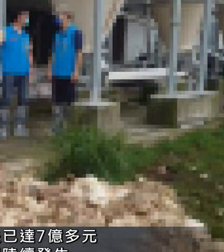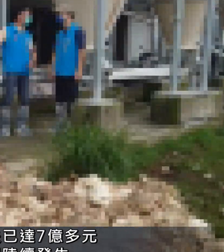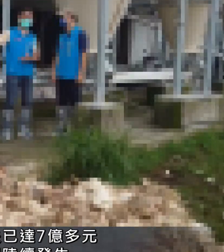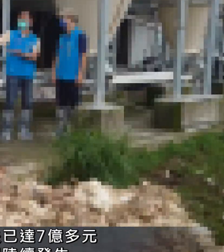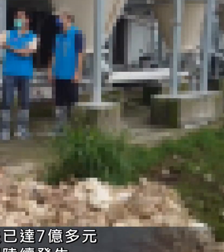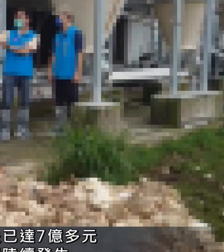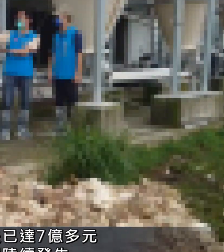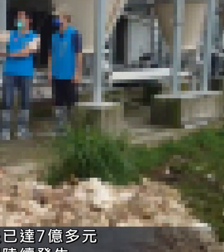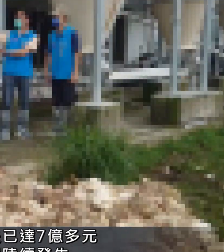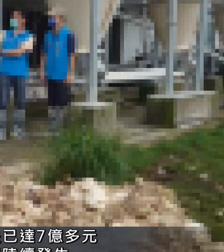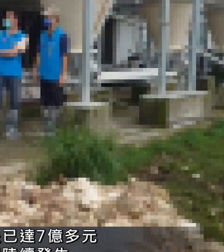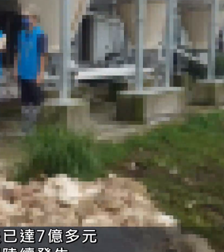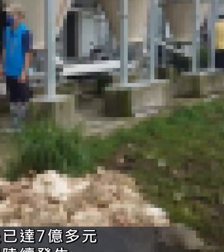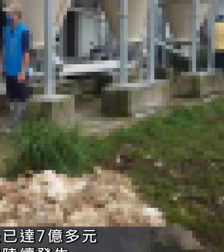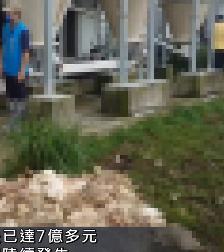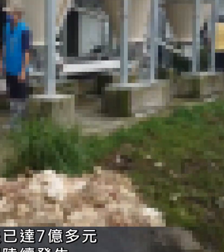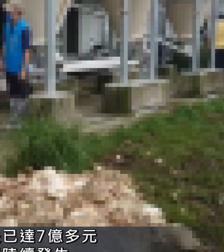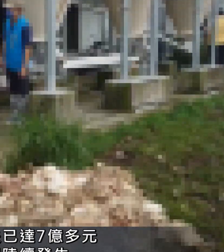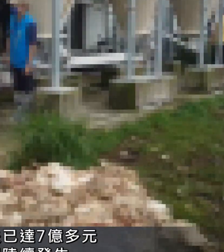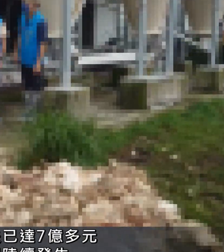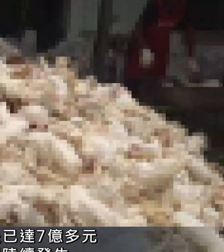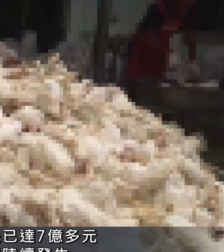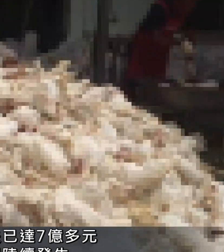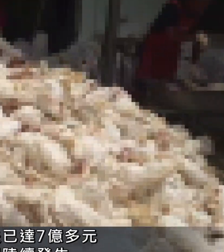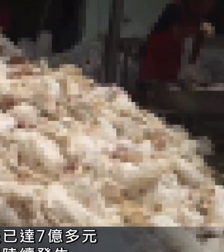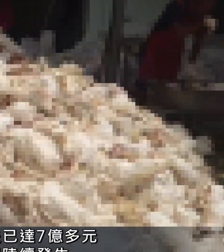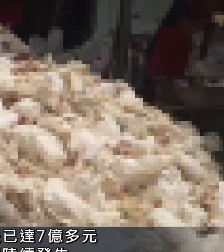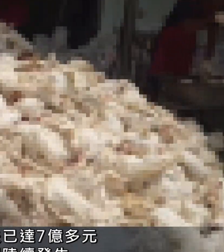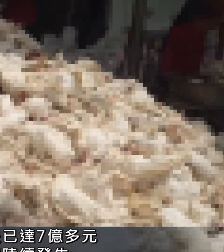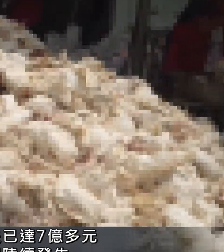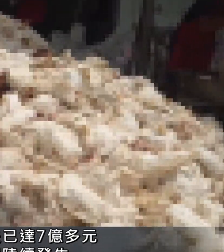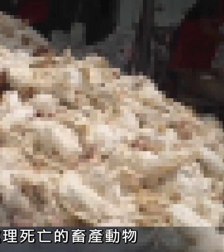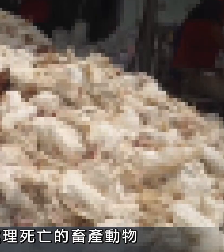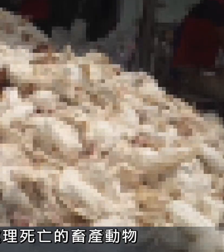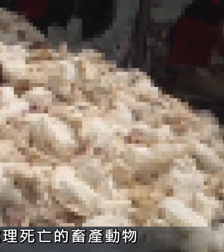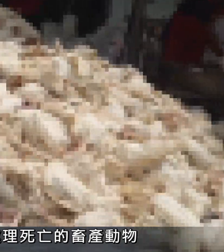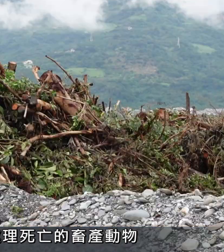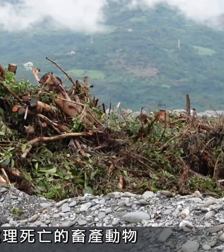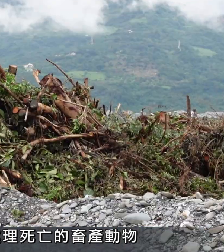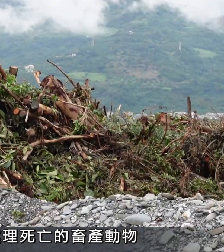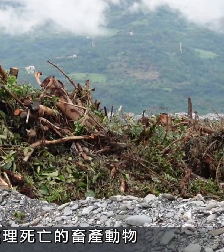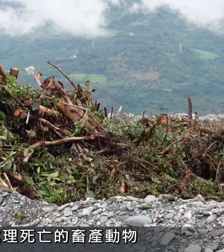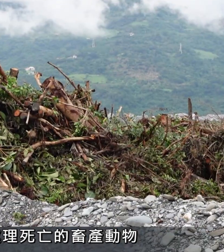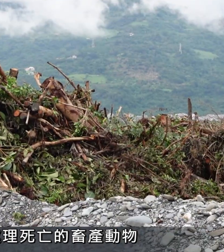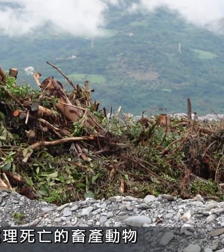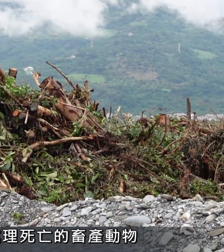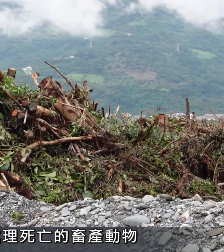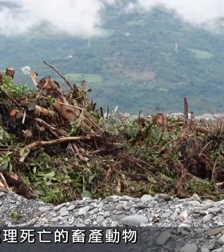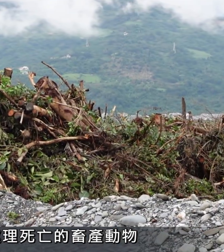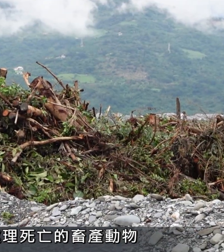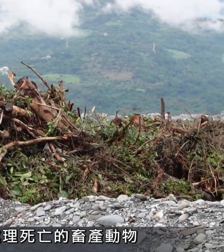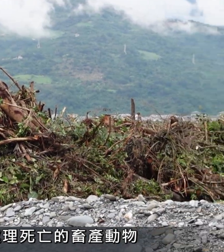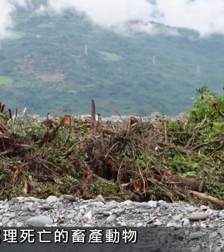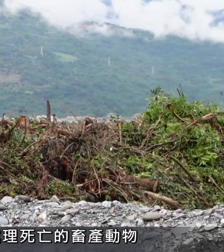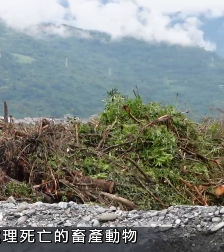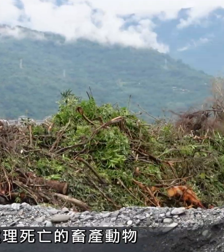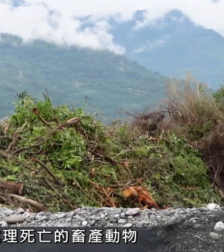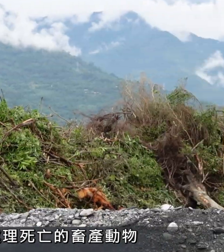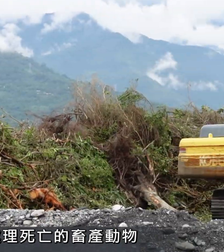达7亿多元，畜产养殖的损失还陆续发生。县府强调会尽快处理死亡的畜产动物，防止传染病发